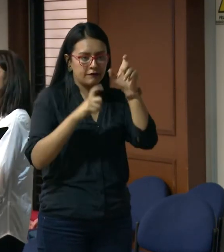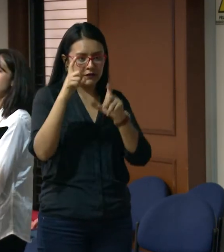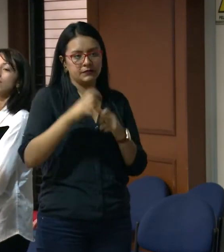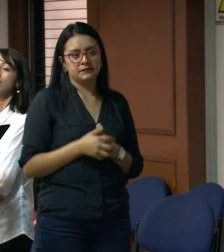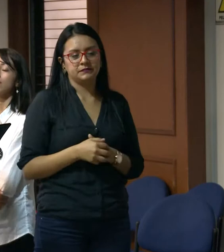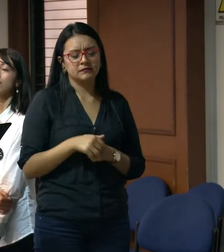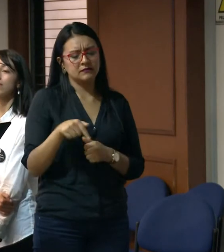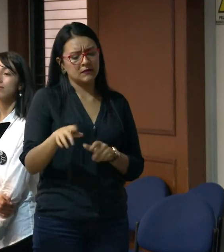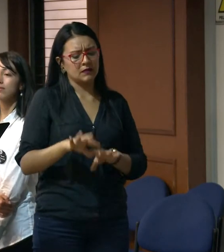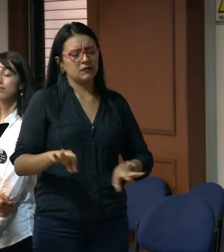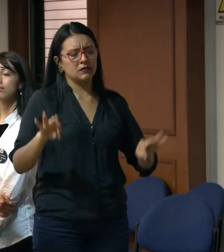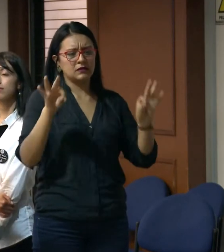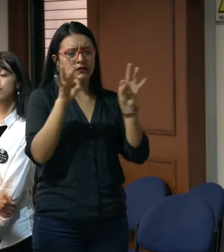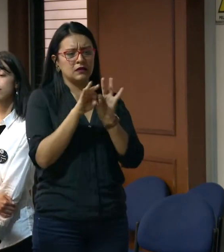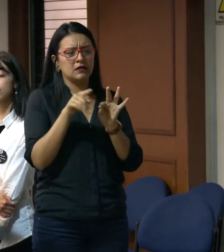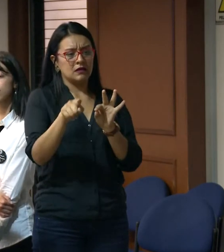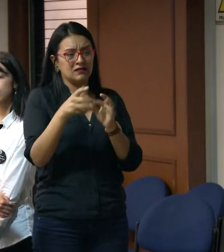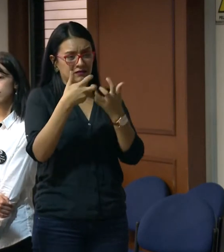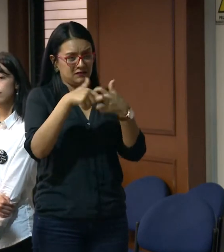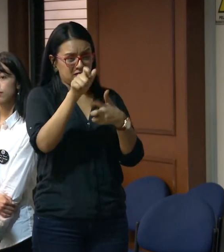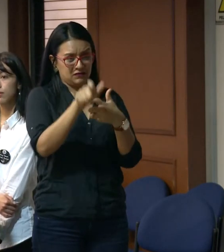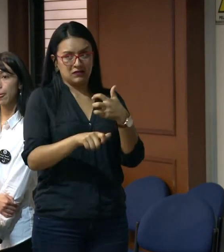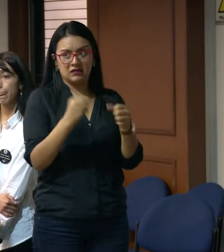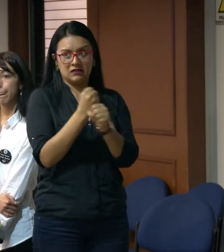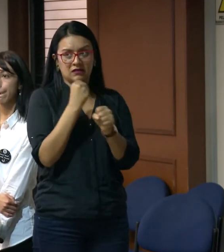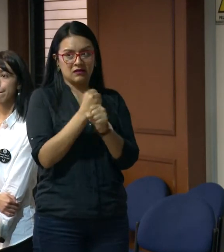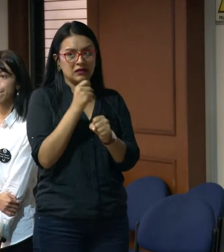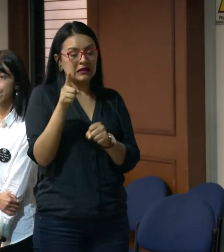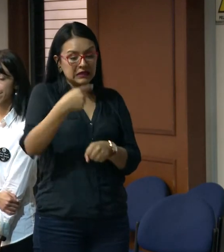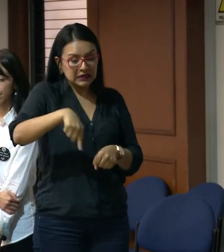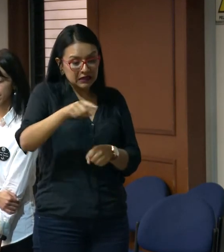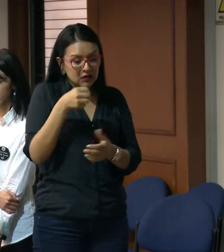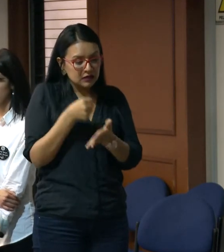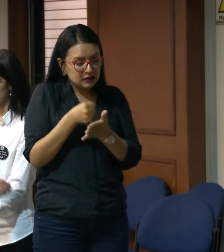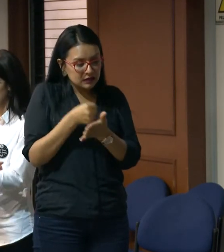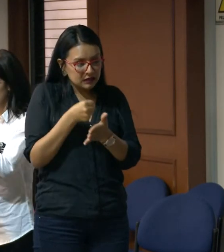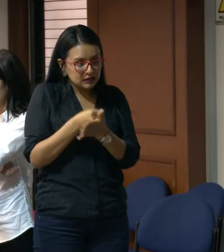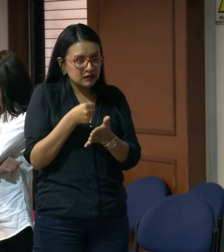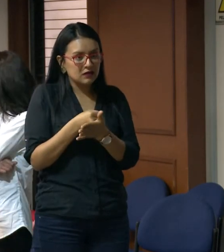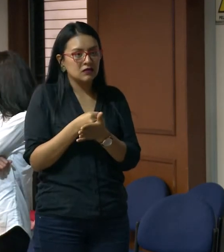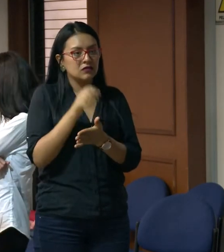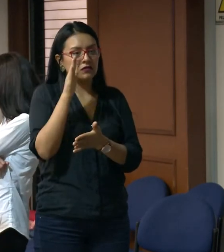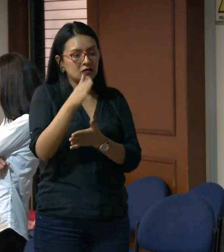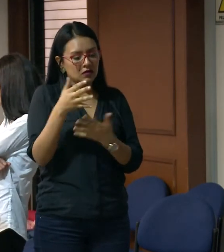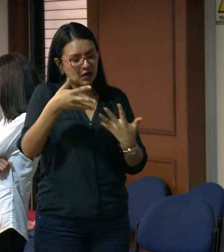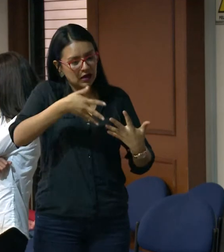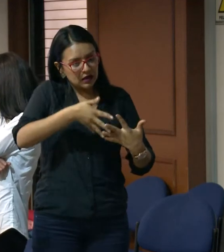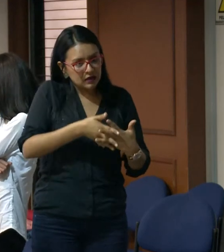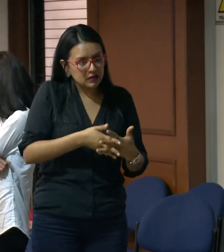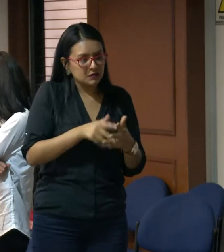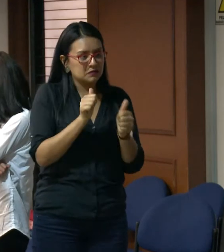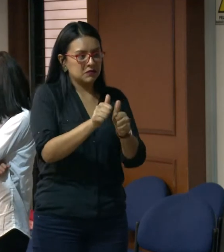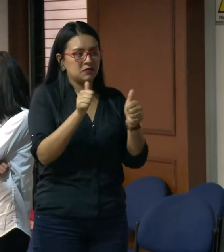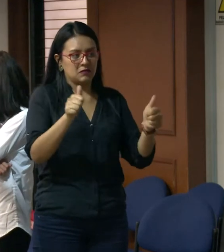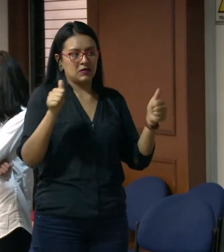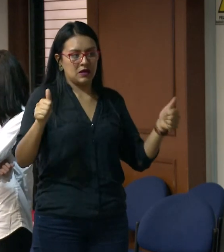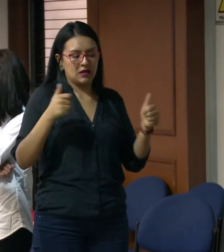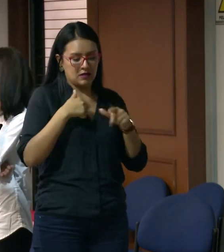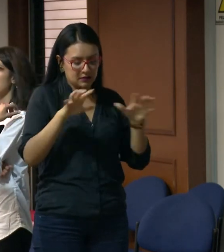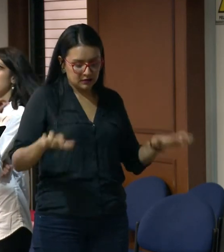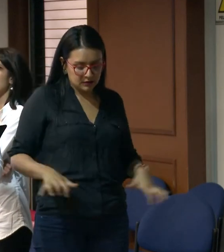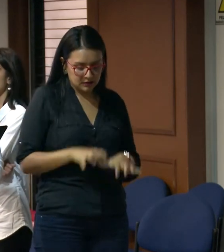Acá es muy importante resaltar que los funcionarios han tratado de ajustar cada una de